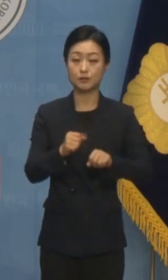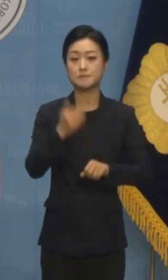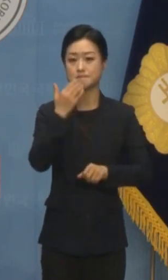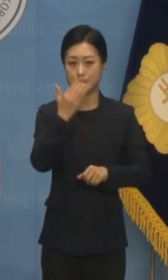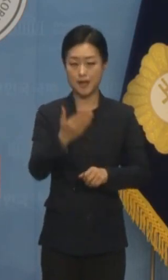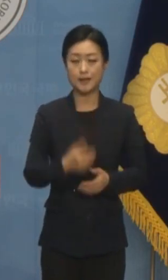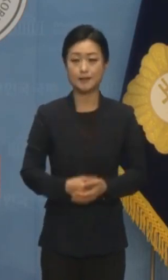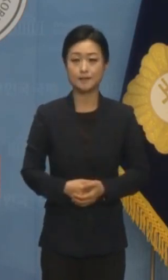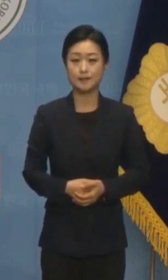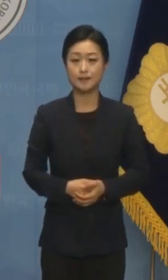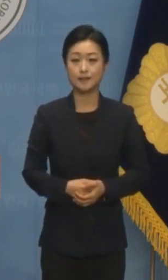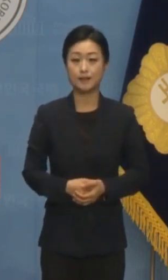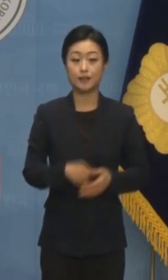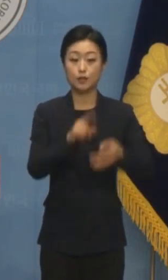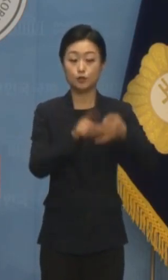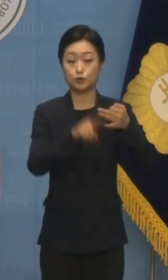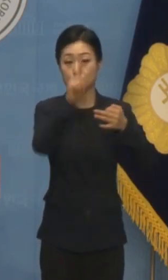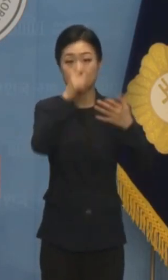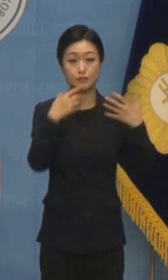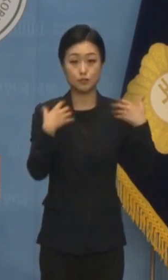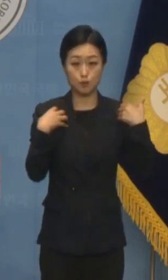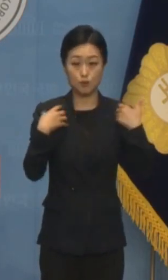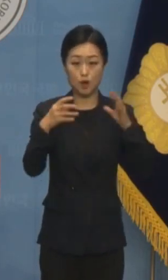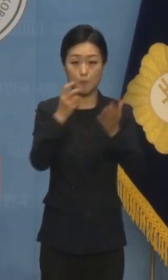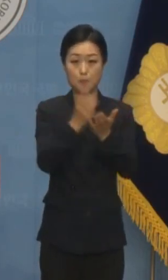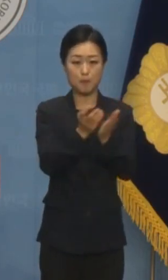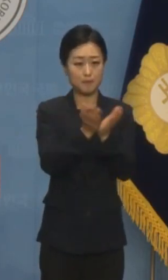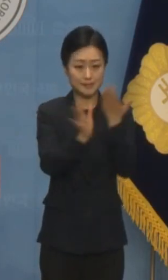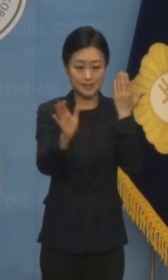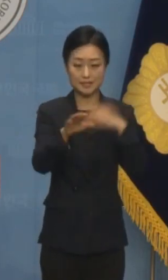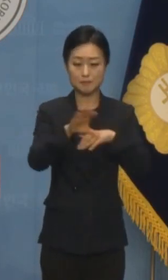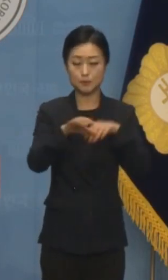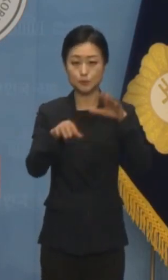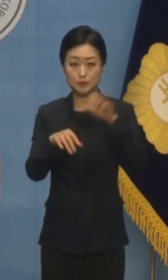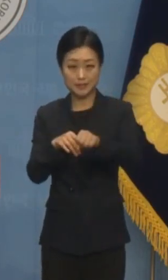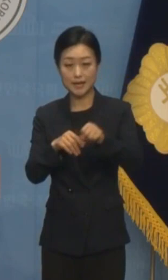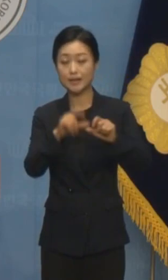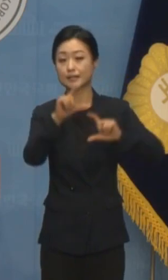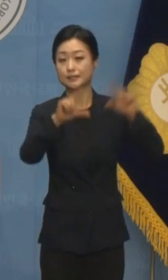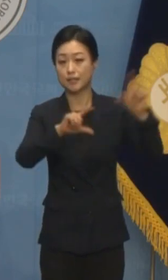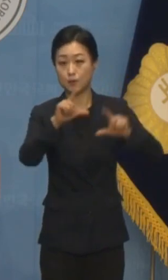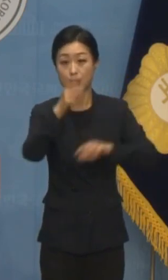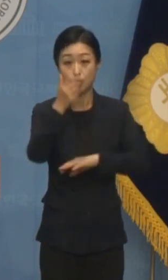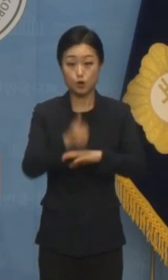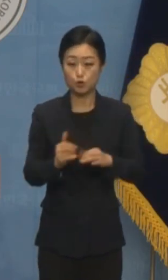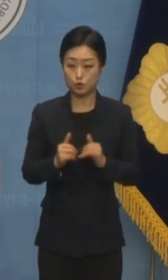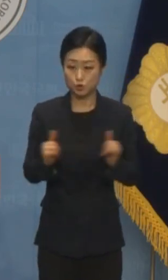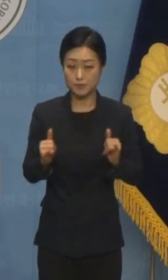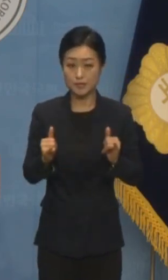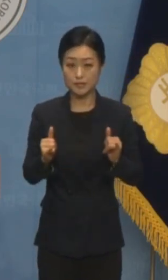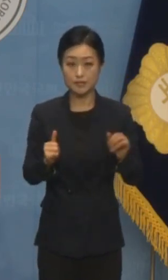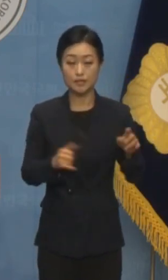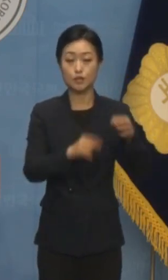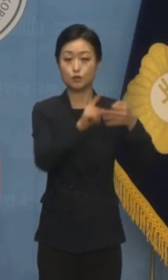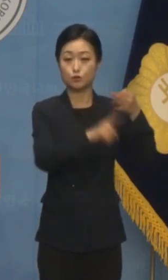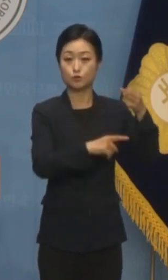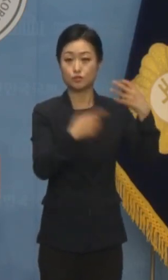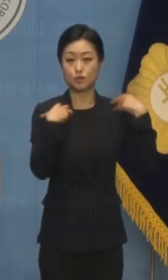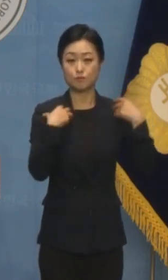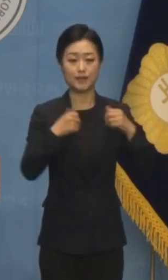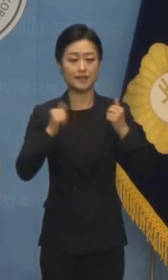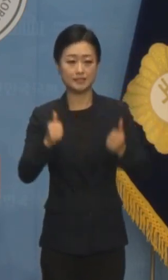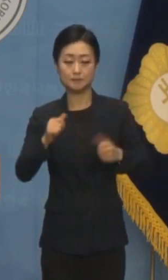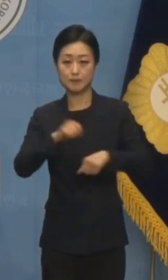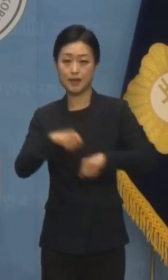말 것입니다. 윤석열 정권의 반헌법적인 방송 장악 시도는 결국 국민에 의한 윤석열 정권